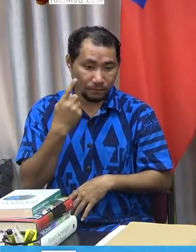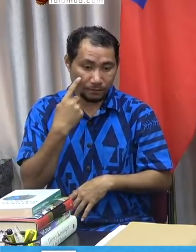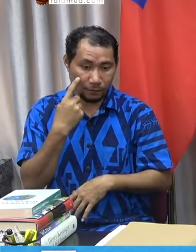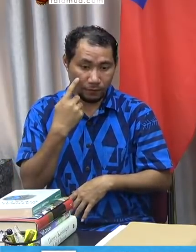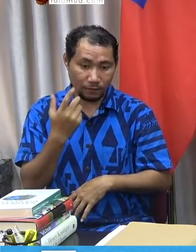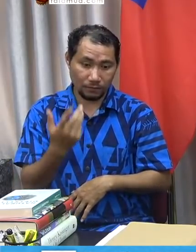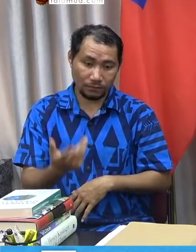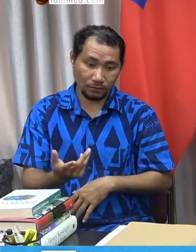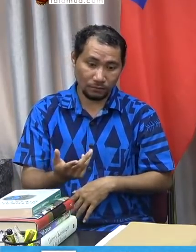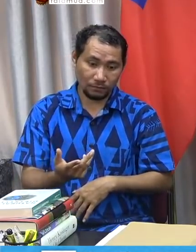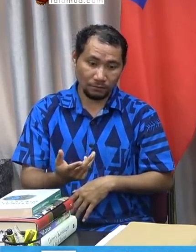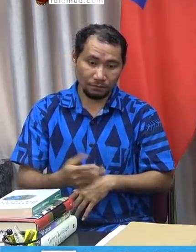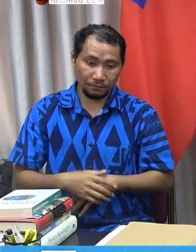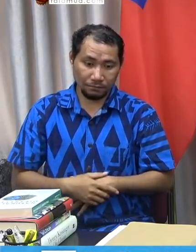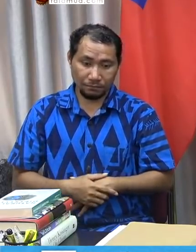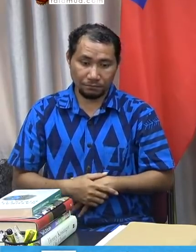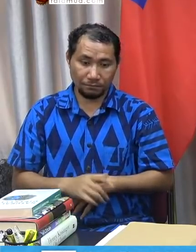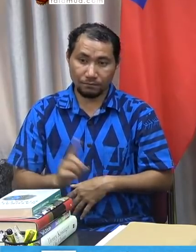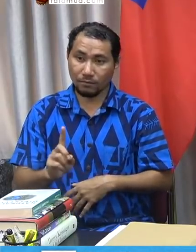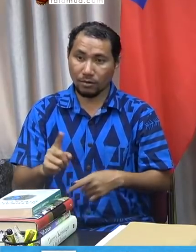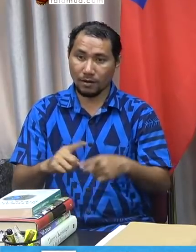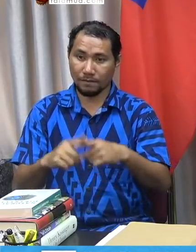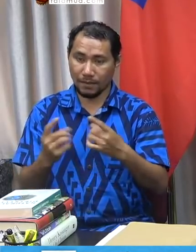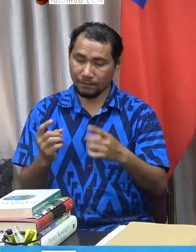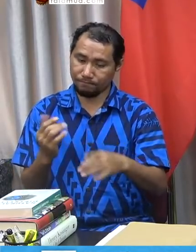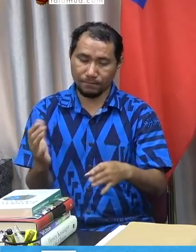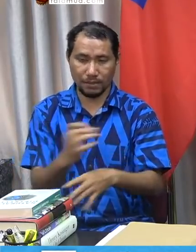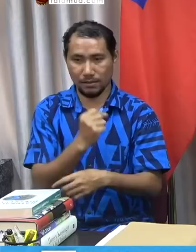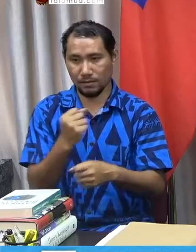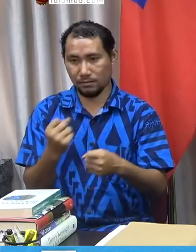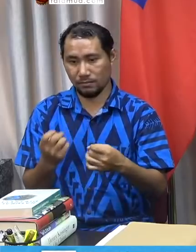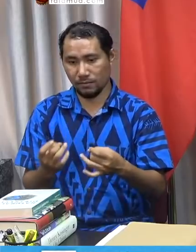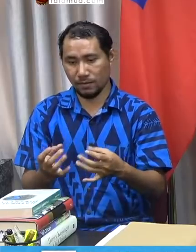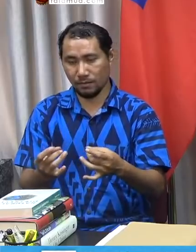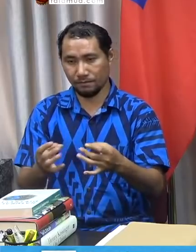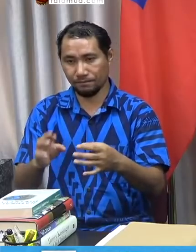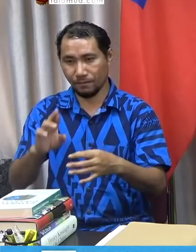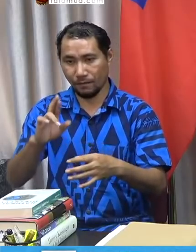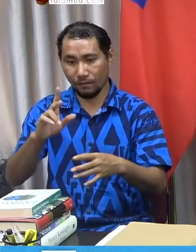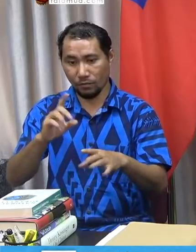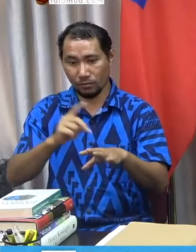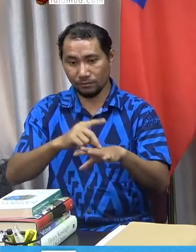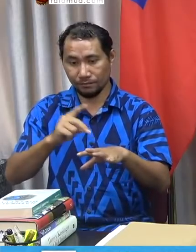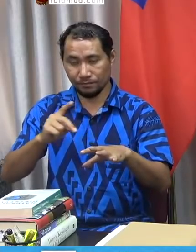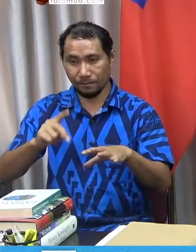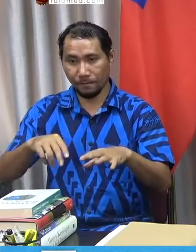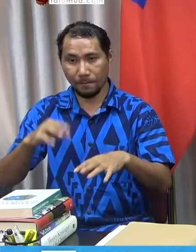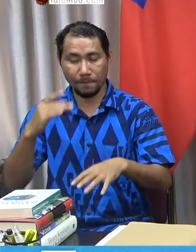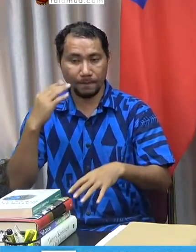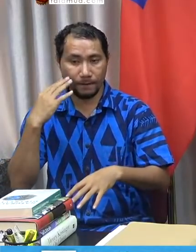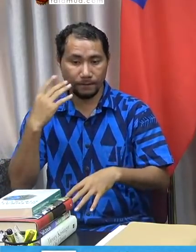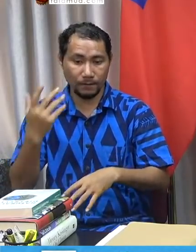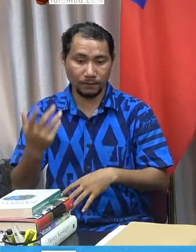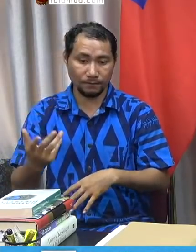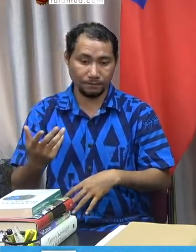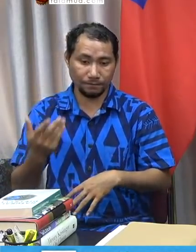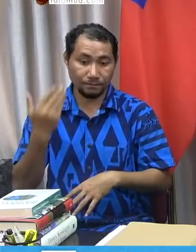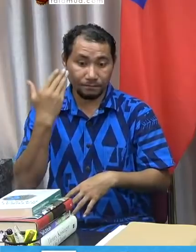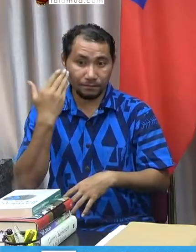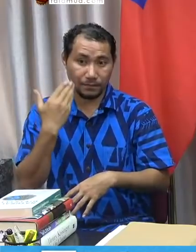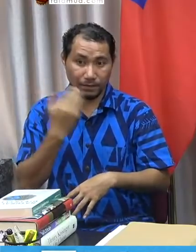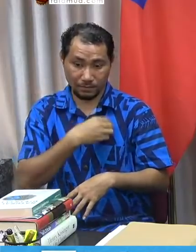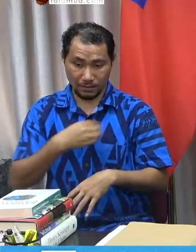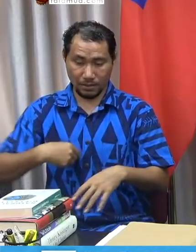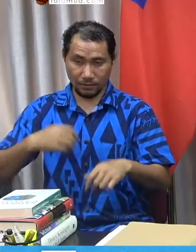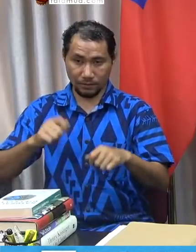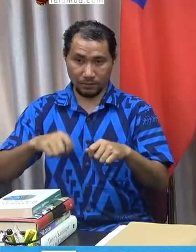le ale tūlanga e au na tāpena i ai. Mō le kāpeneta lava ia ina ua langa mai e le tamaitai